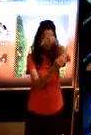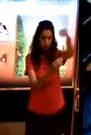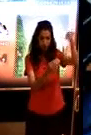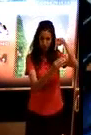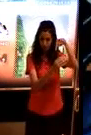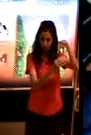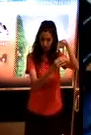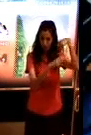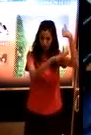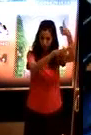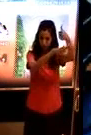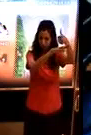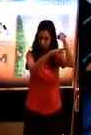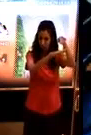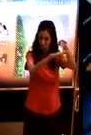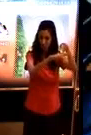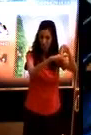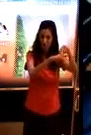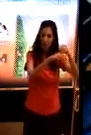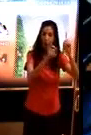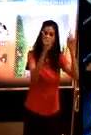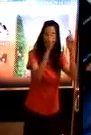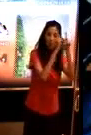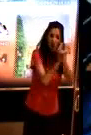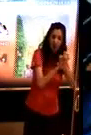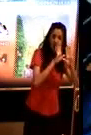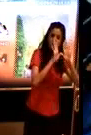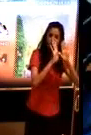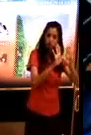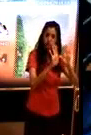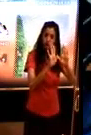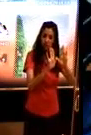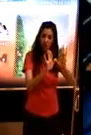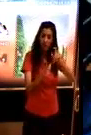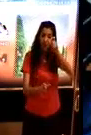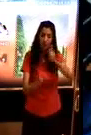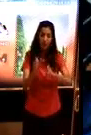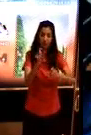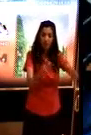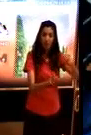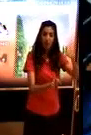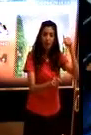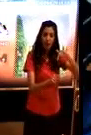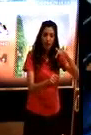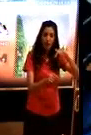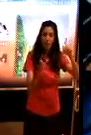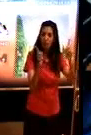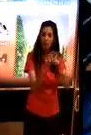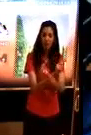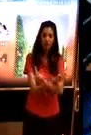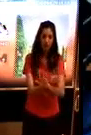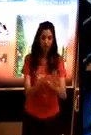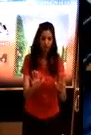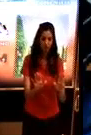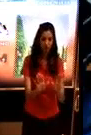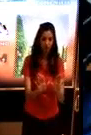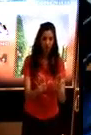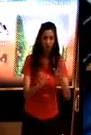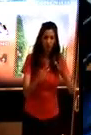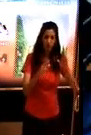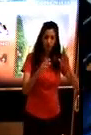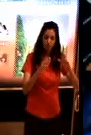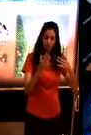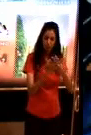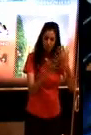los cuatro vientos de la tierra para que no soplase viento alguno sobre la tierra, ni sobre el mar, ni sobre ningún